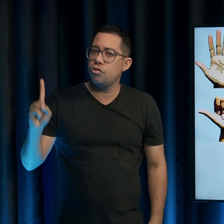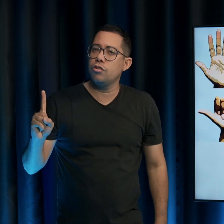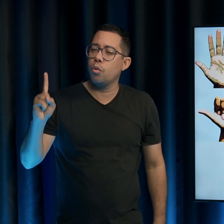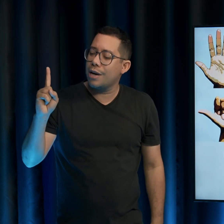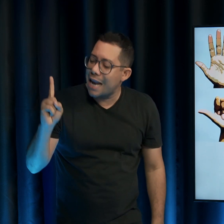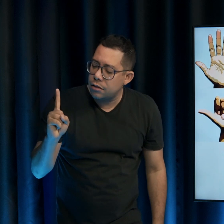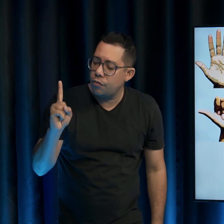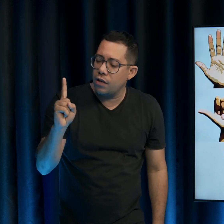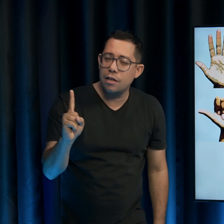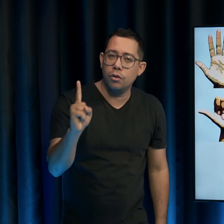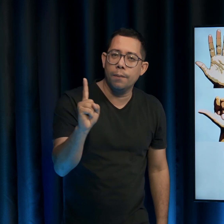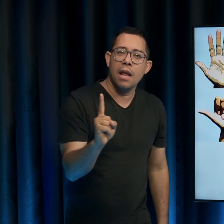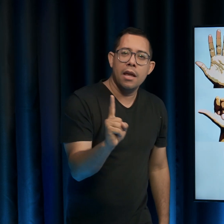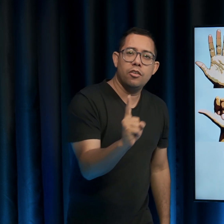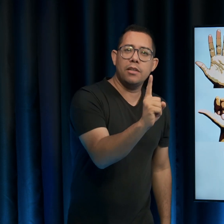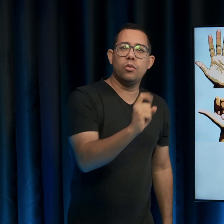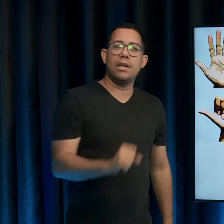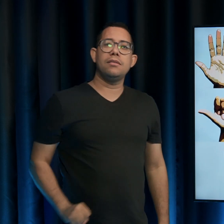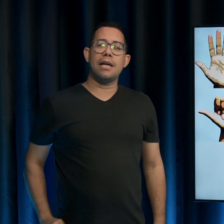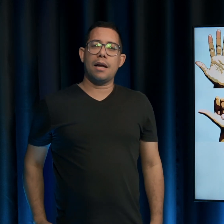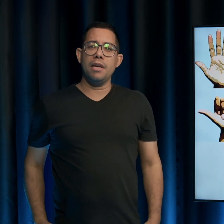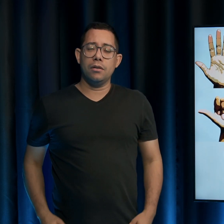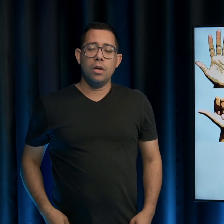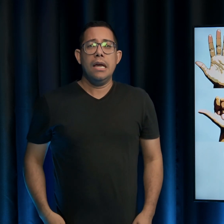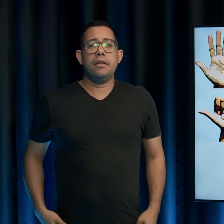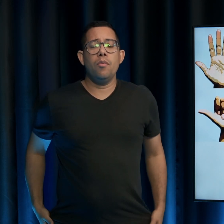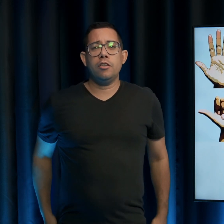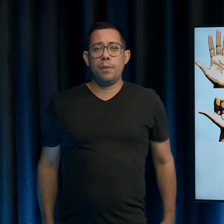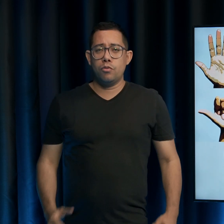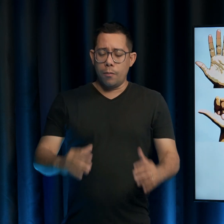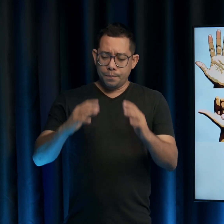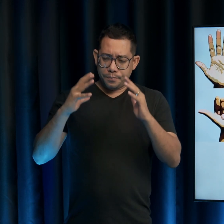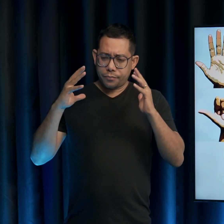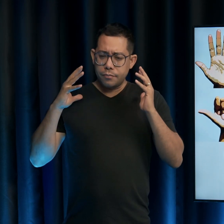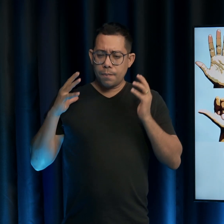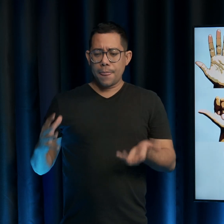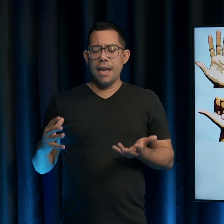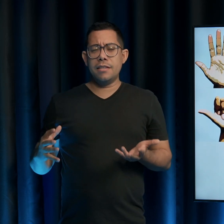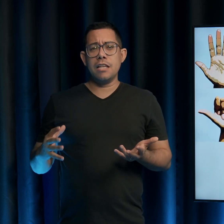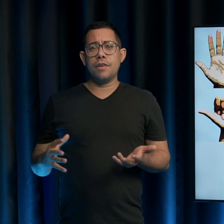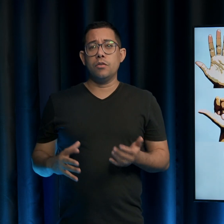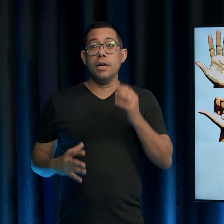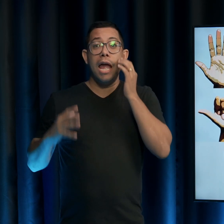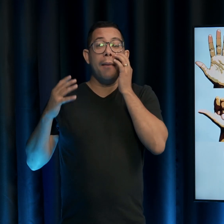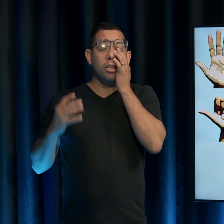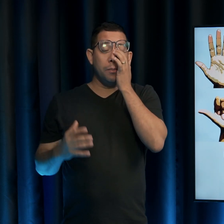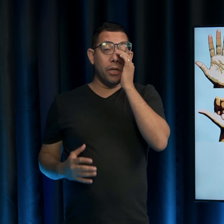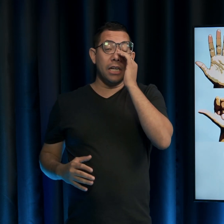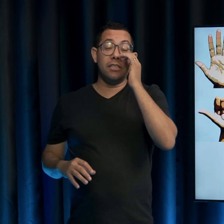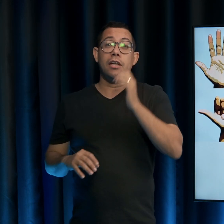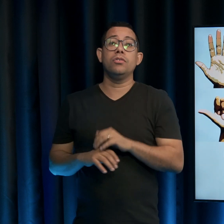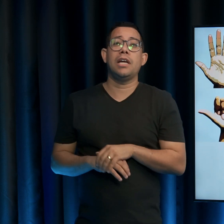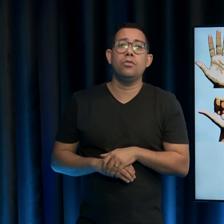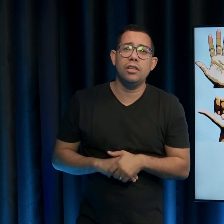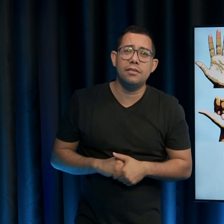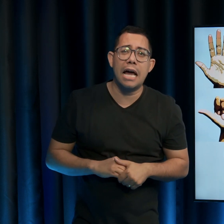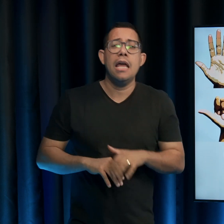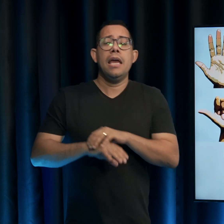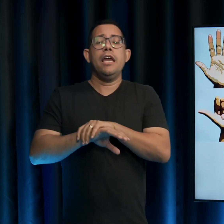utilizou o classificador de pessoa que ele está caminhando. Então isso, pessoal, esse classificador é muito importante que você consegue utilizar em